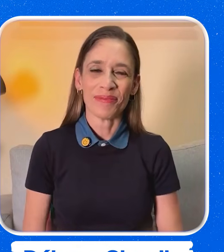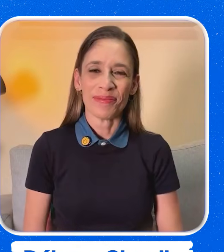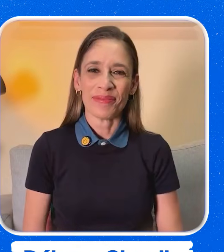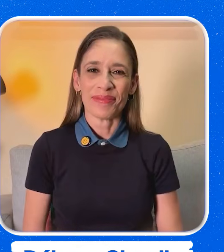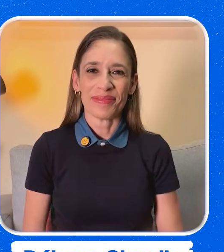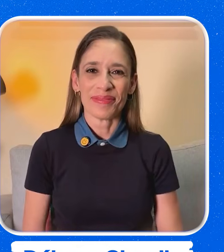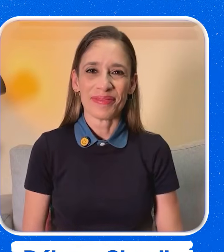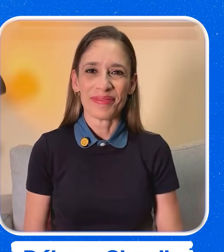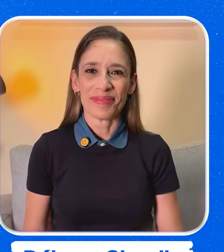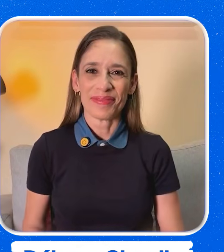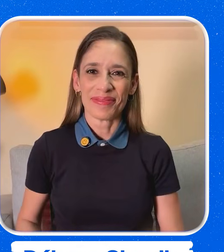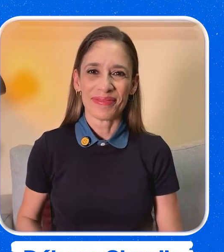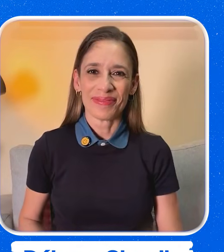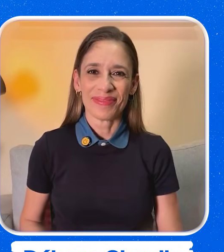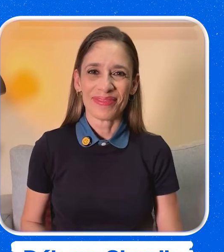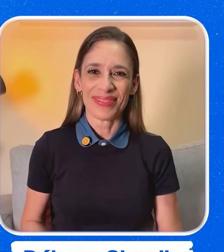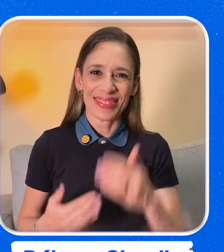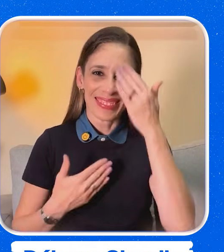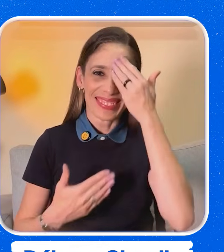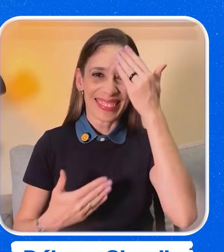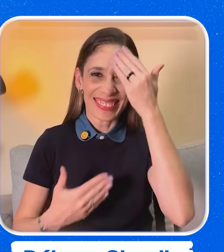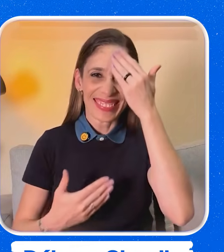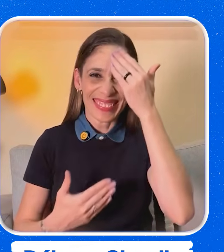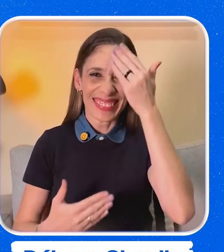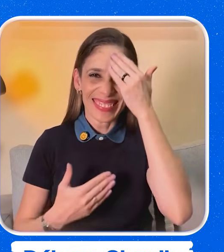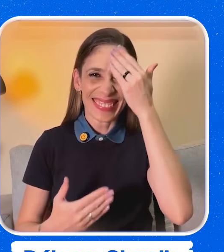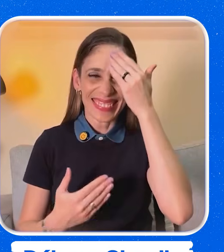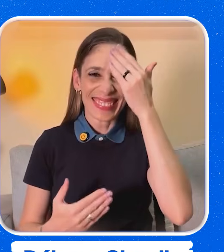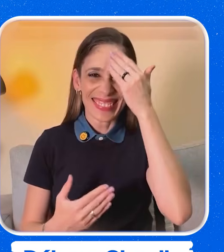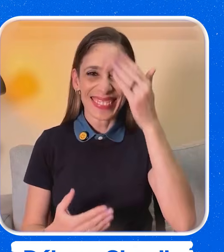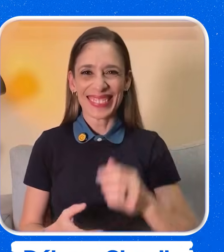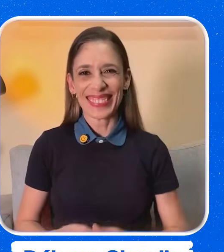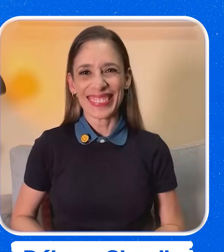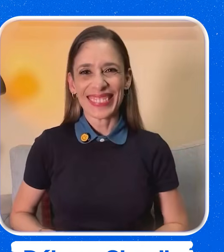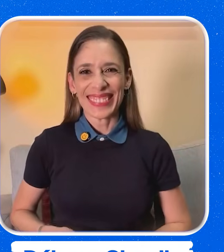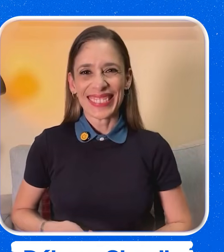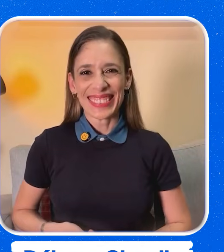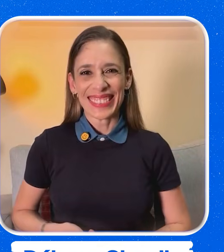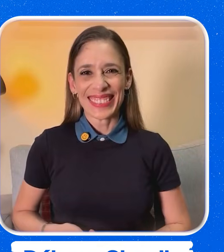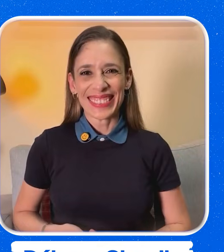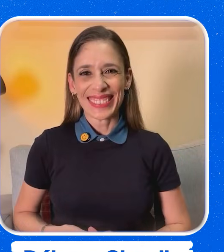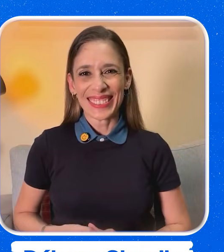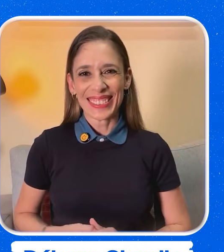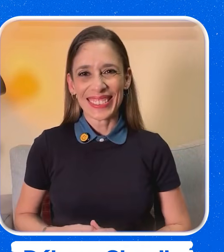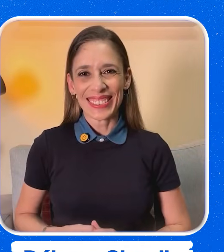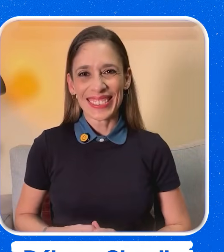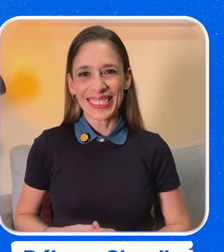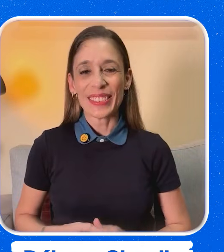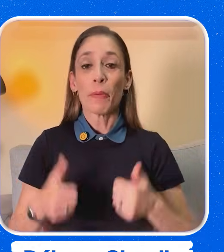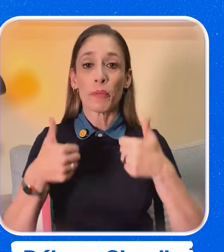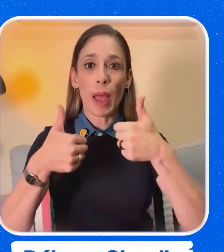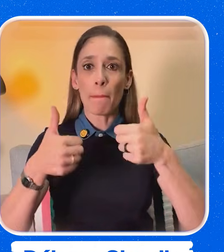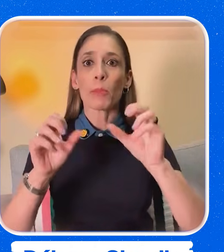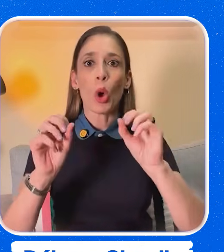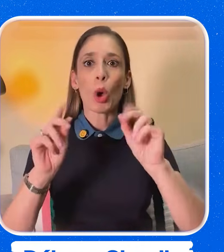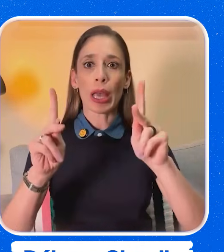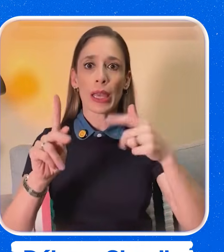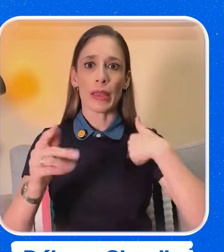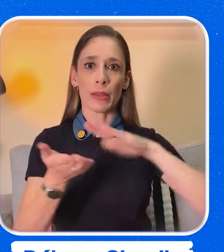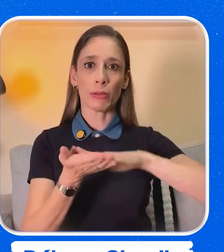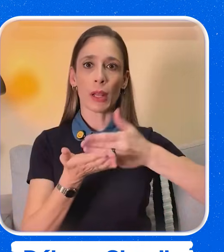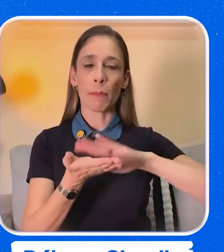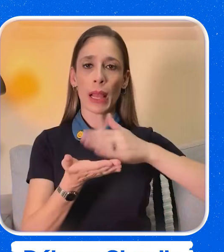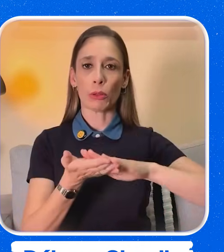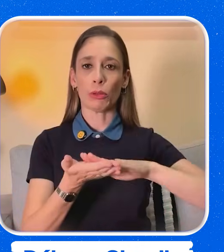Profissional maravilhosa e que eu admiro muito. Então, agradeço o convite. Não vou mais sinalizar para não ter confusão.